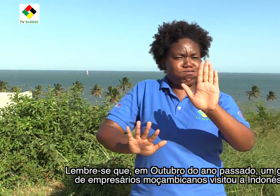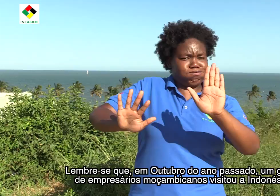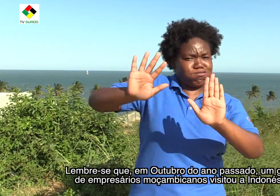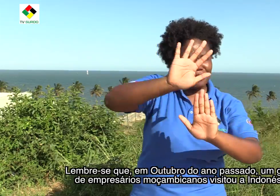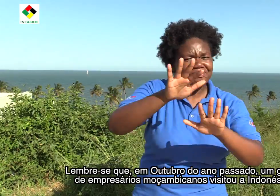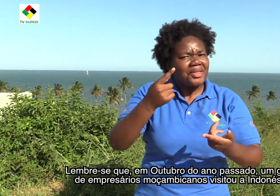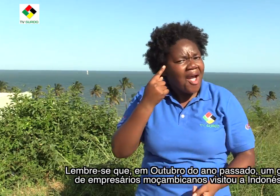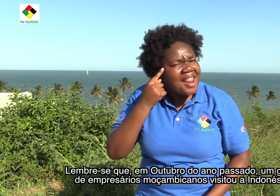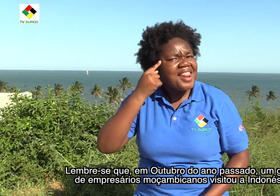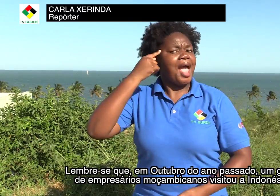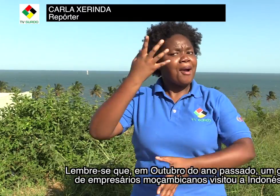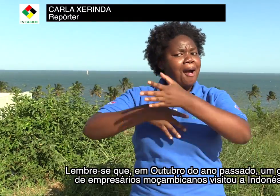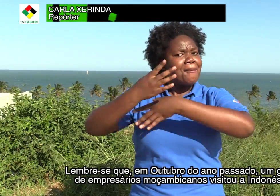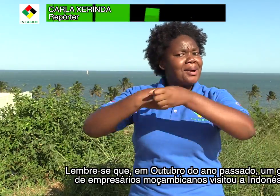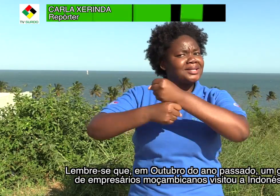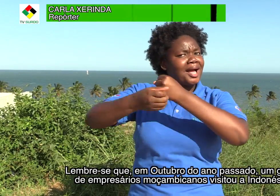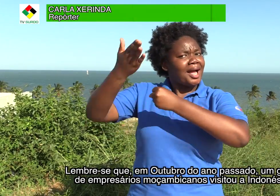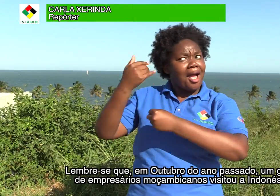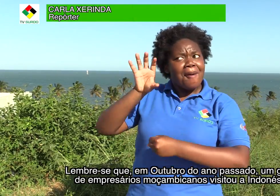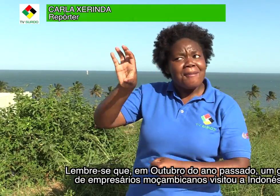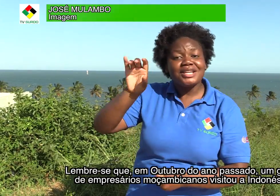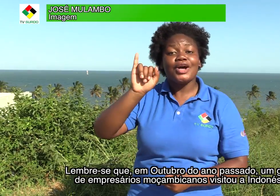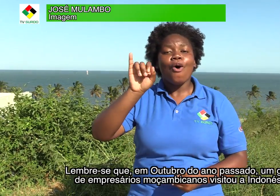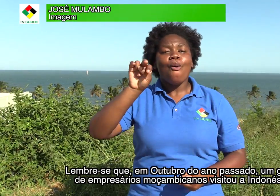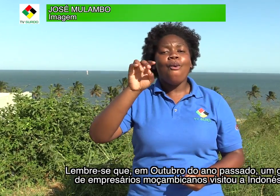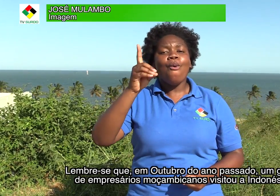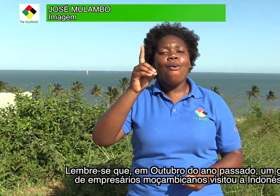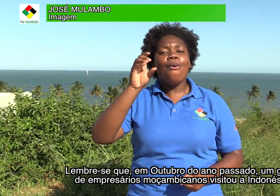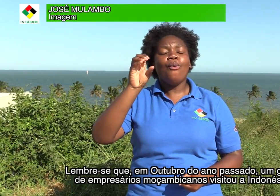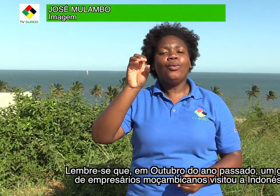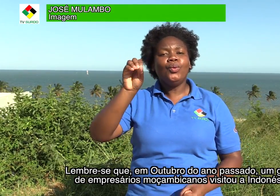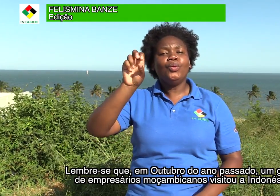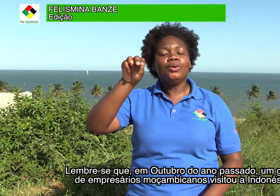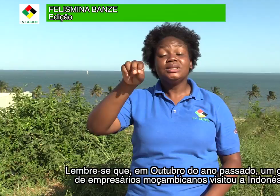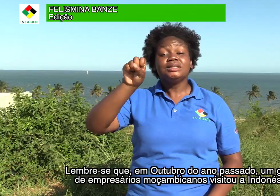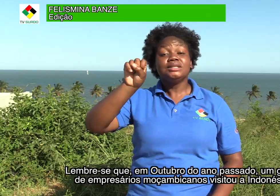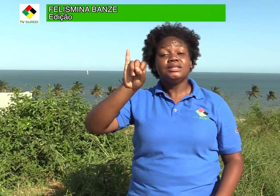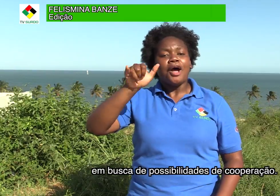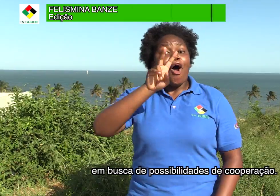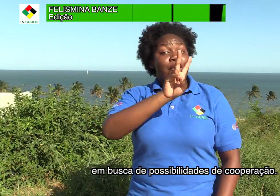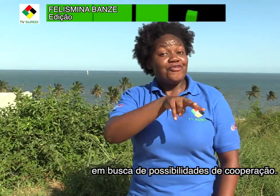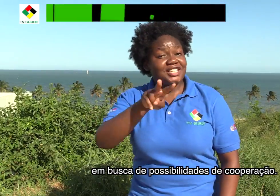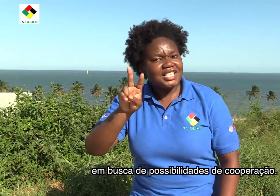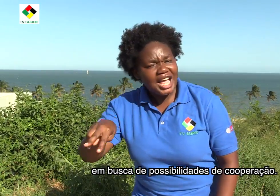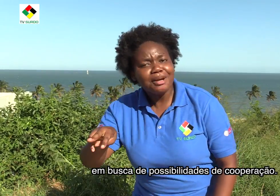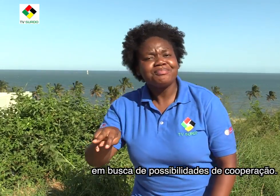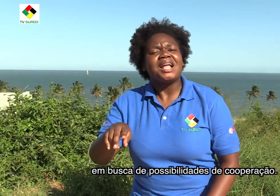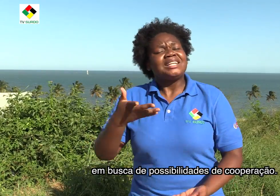Lembre-se que, em outubro do ano passado, um grupo de empresários moçambicanos visitou a Indonésia em busca de possibilidades